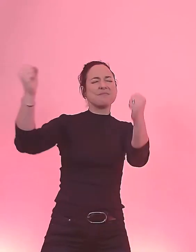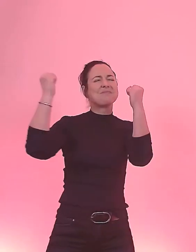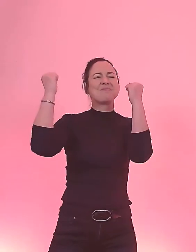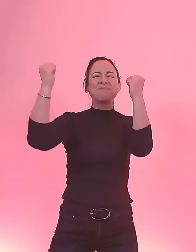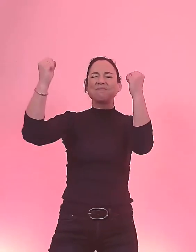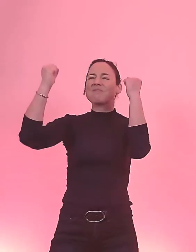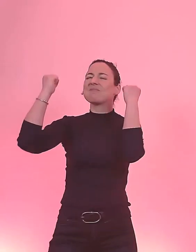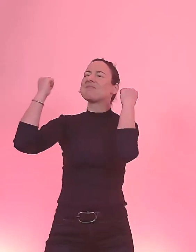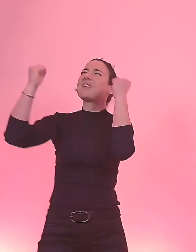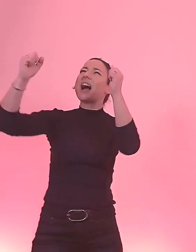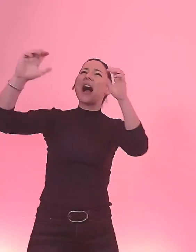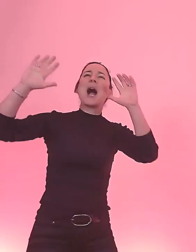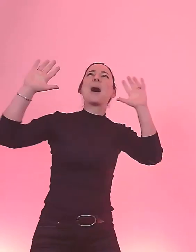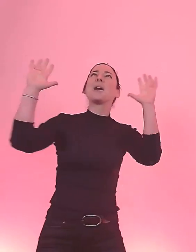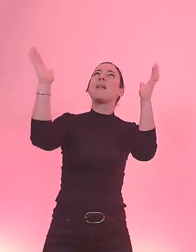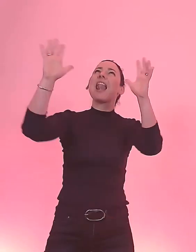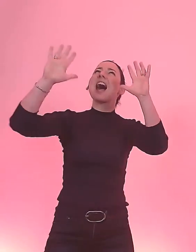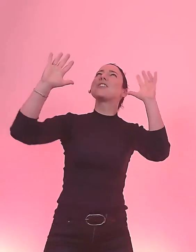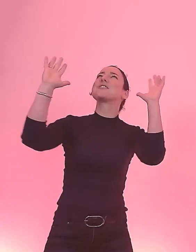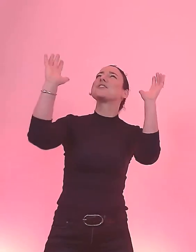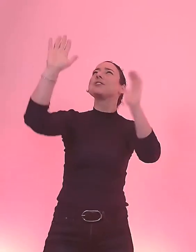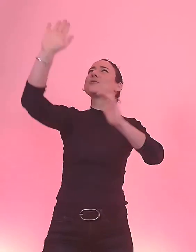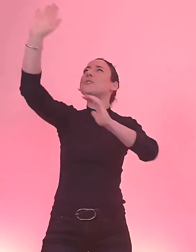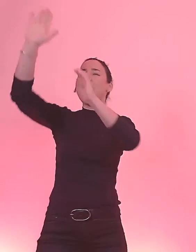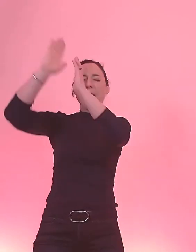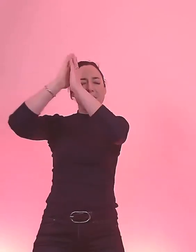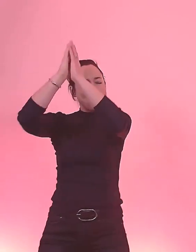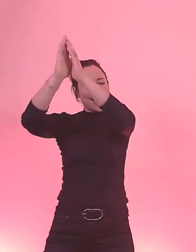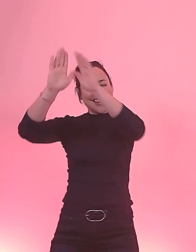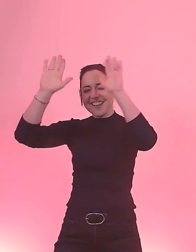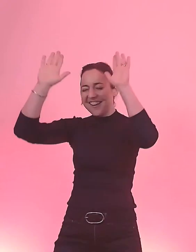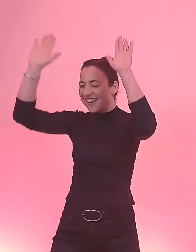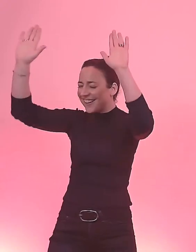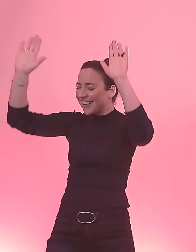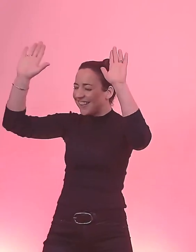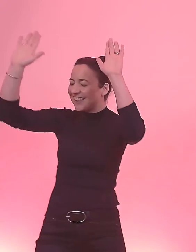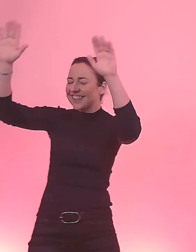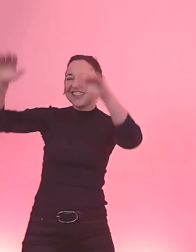met foto zullen aan